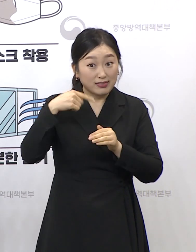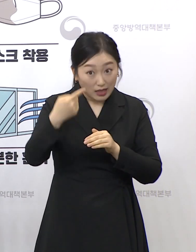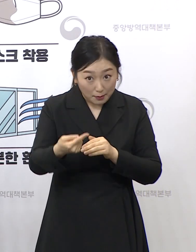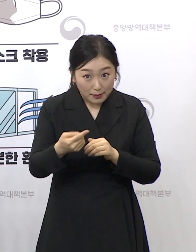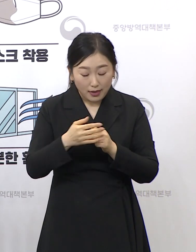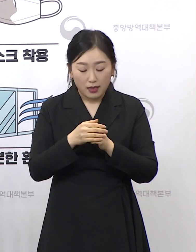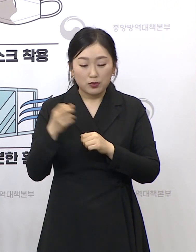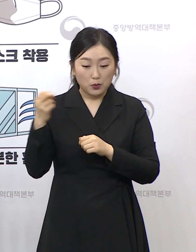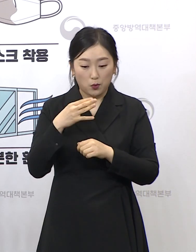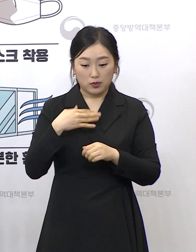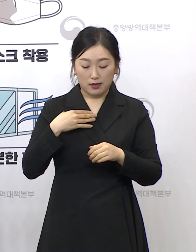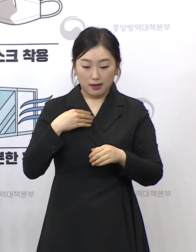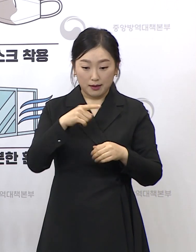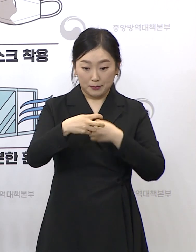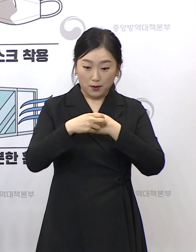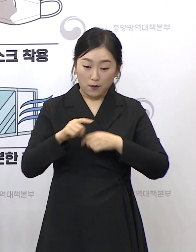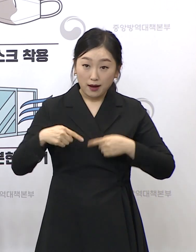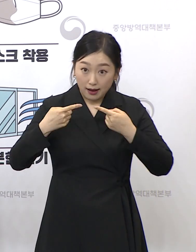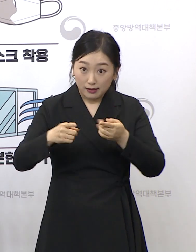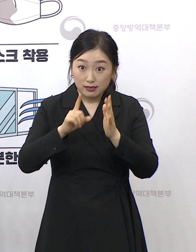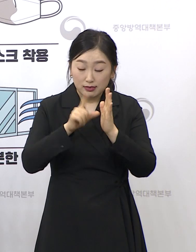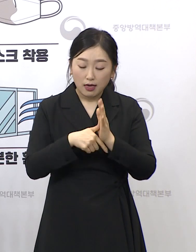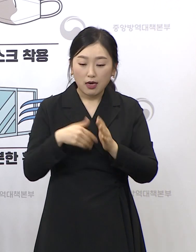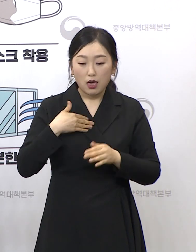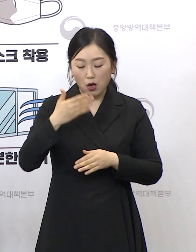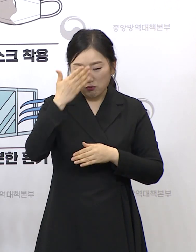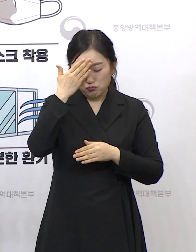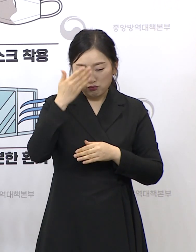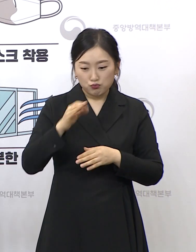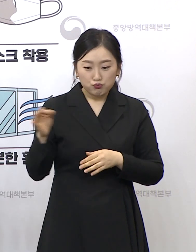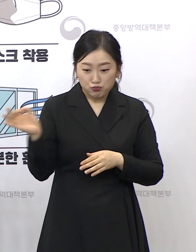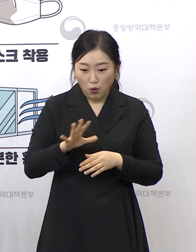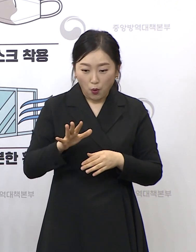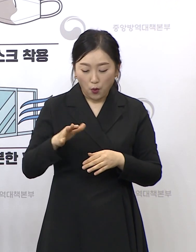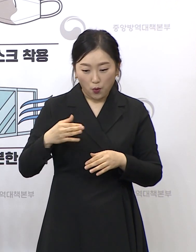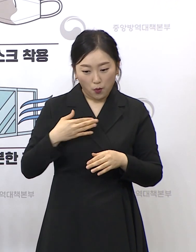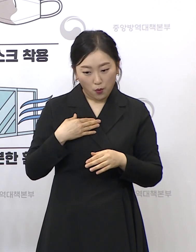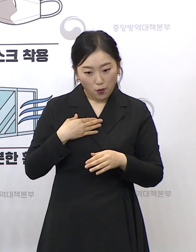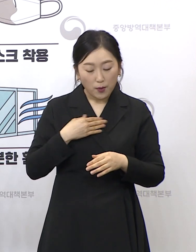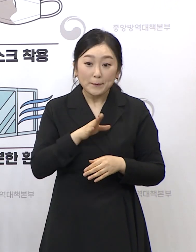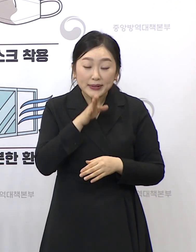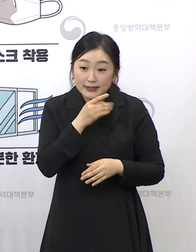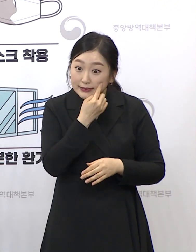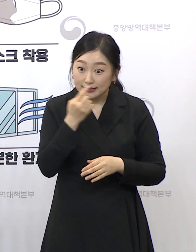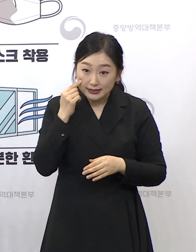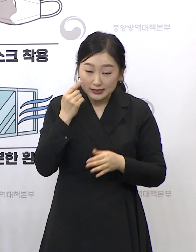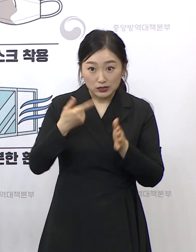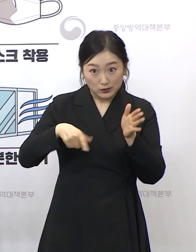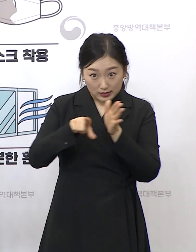무료 예방접종 대상 여부 확인을 위해 신분증을 지참하여 주시기 바랍니다.